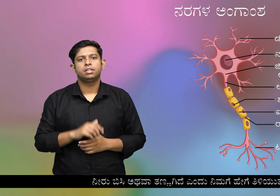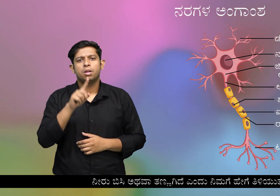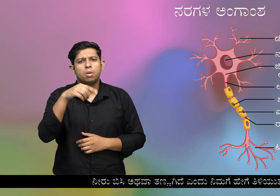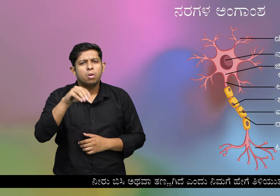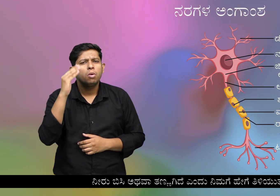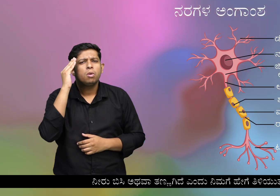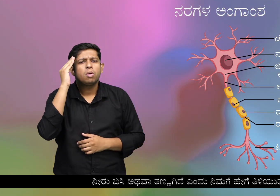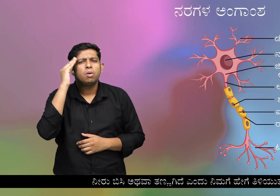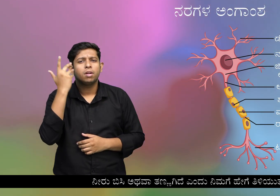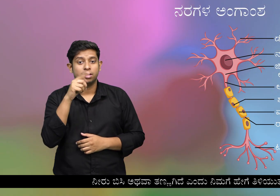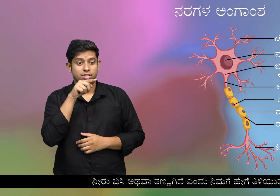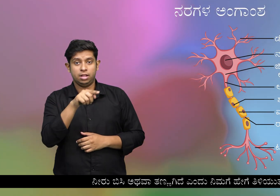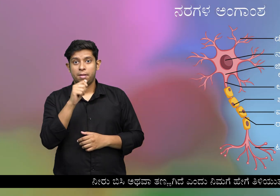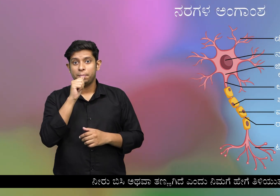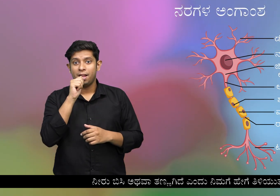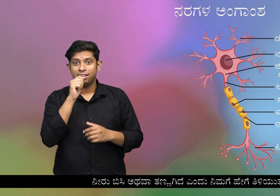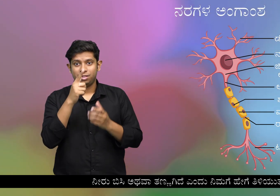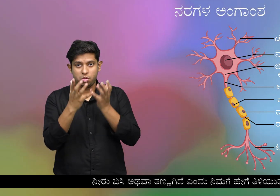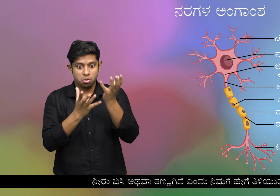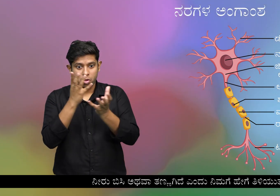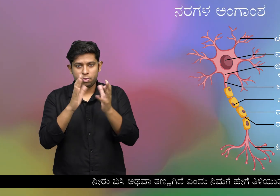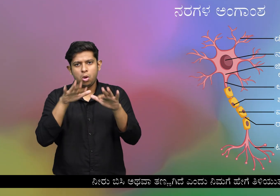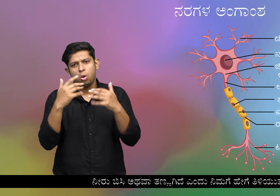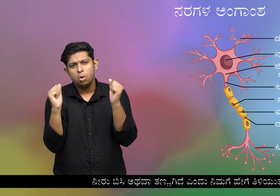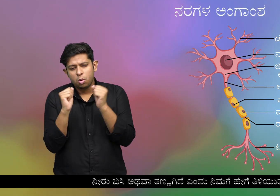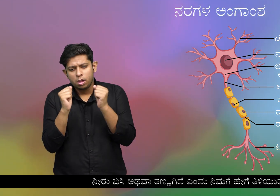ನೀರು ಬಿಸಿ ಅಥವಾ ತಣ್ಣಗಿದೆ ಎಂದು ನಿಮಗೆ ಹೇಗೆ ತಿಳಿಯುತ್ತದೆ?